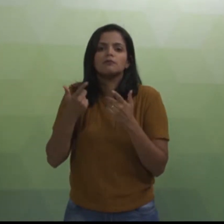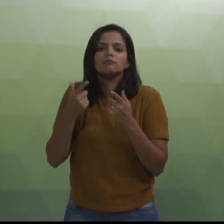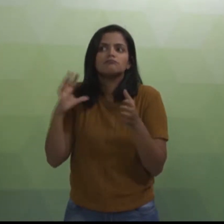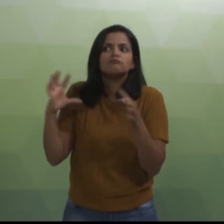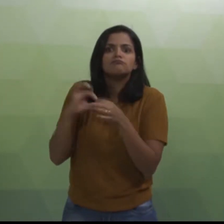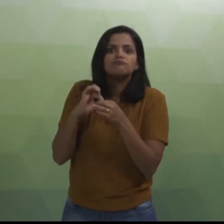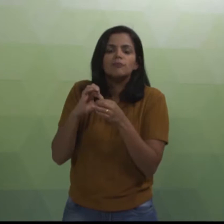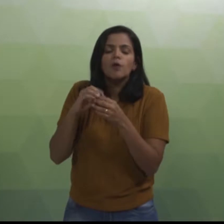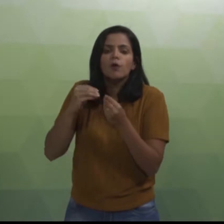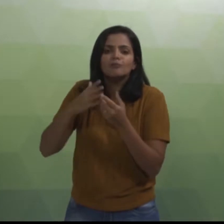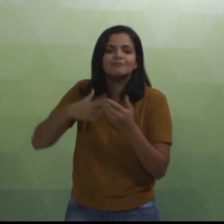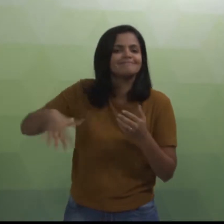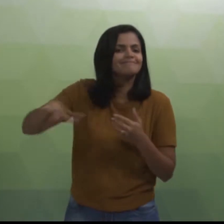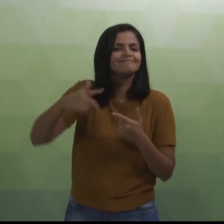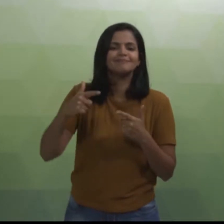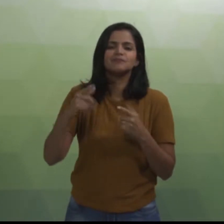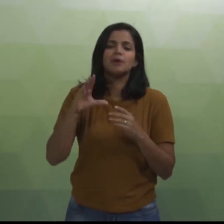que estão ligadas.